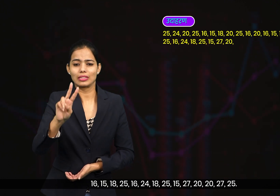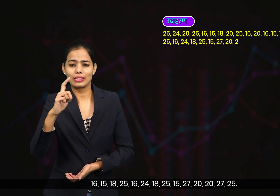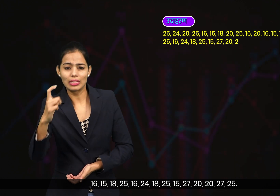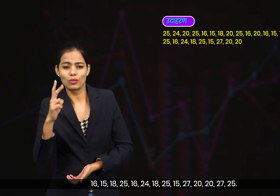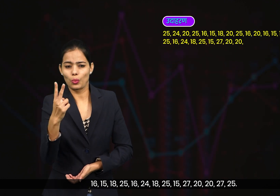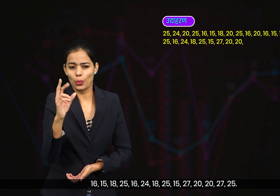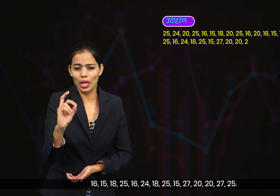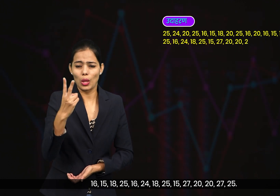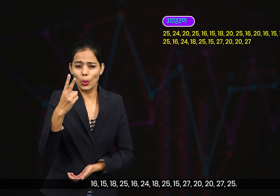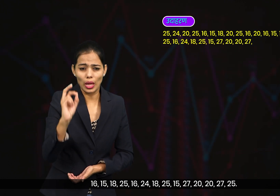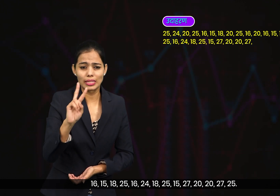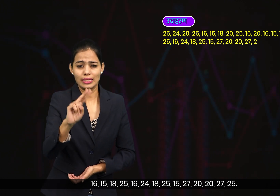27, 25.